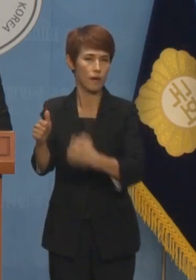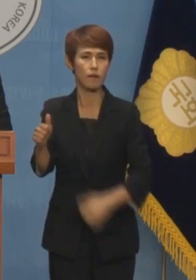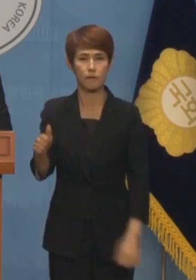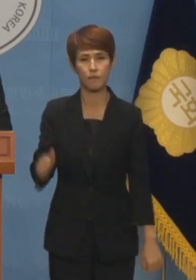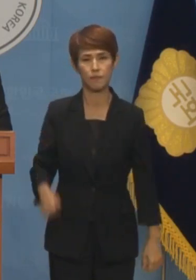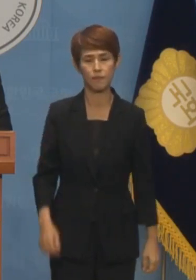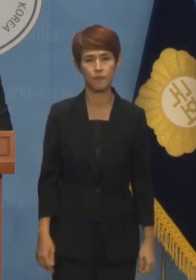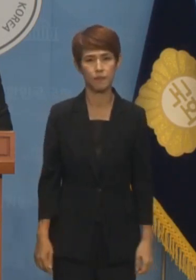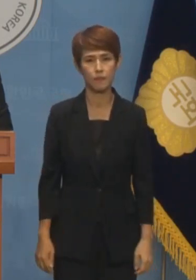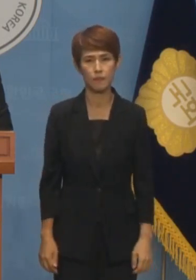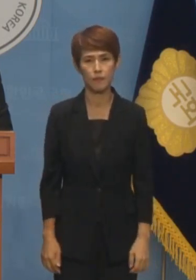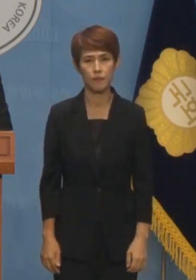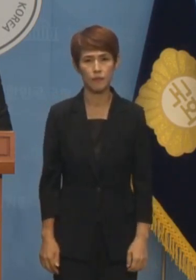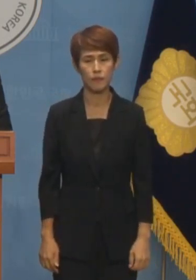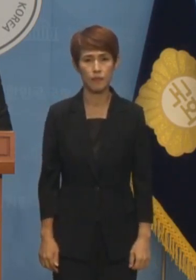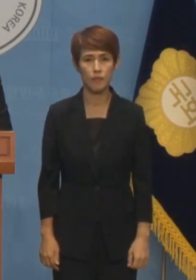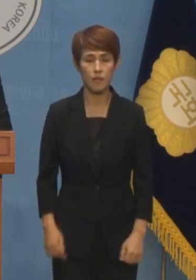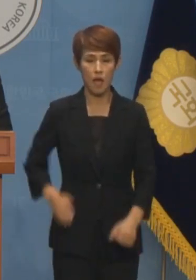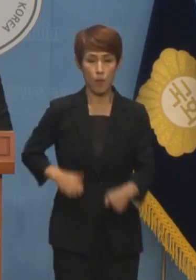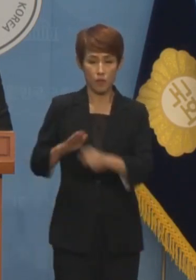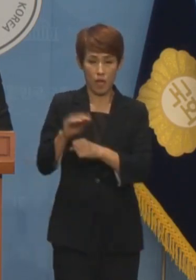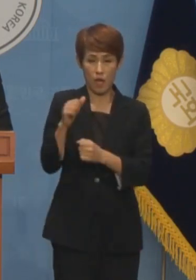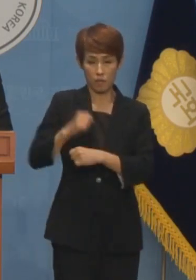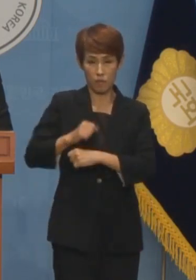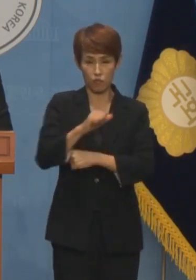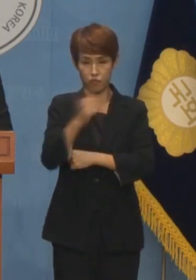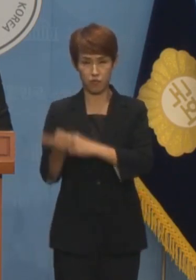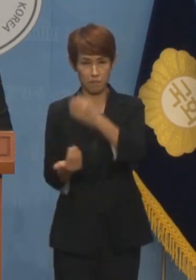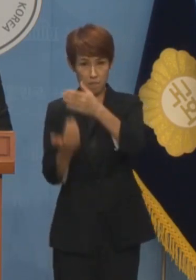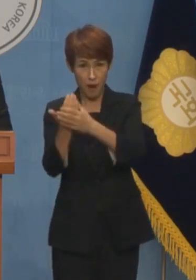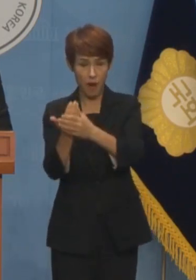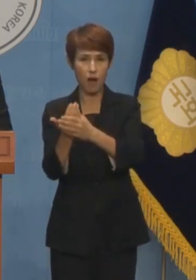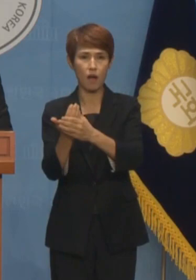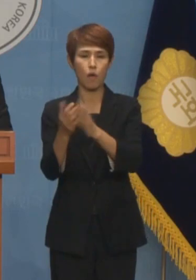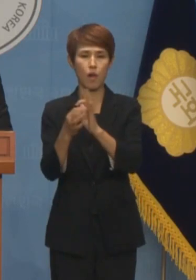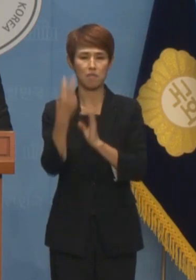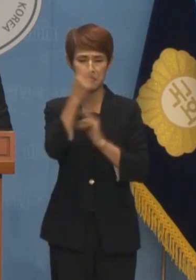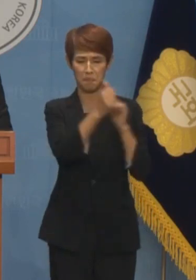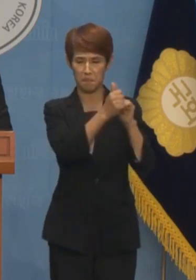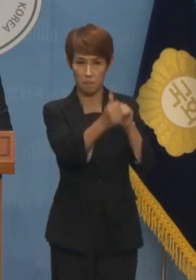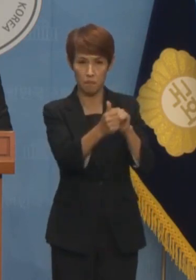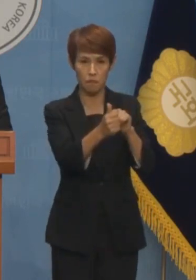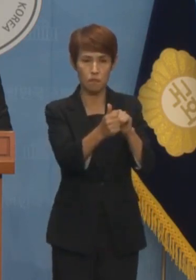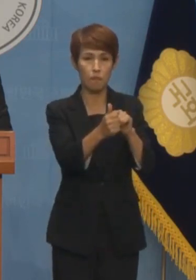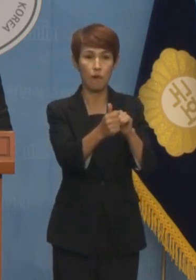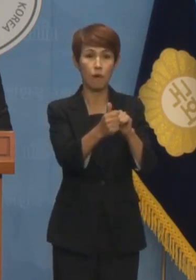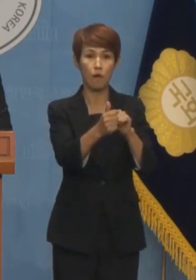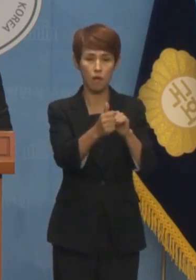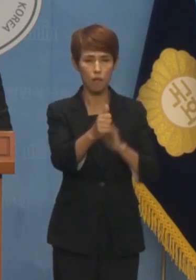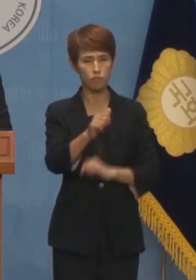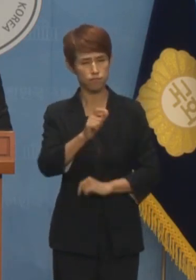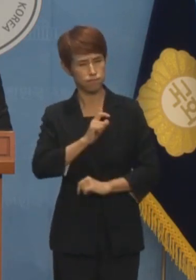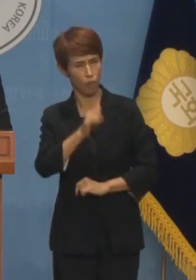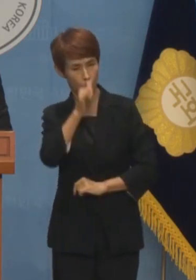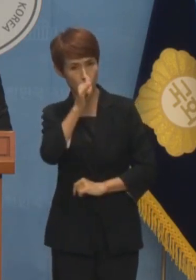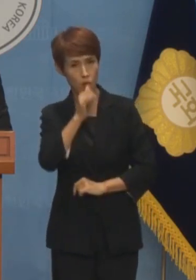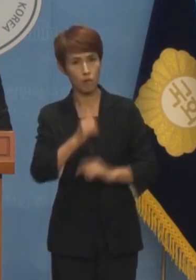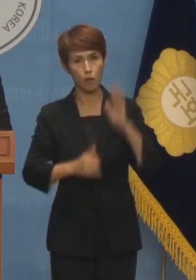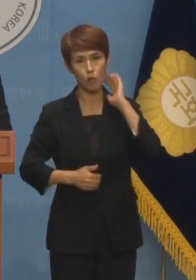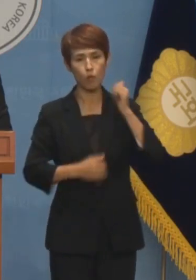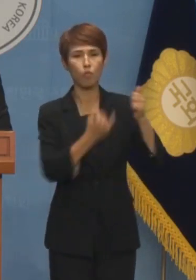것입니다. 해병대원 순직 사건 수사 외압과 구명 로비 의혹은 대통령 부부와